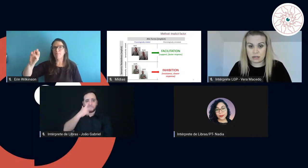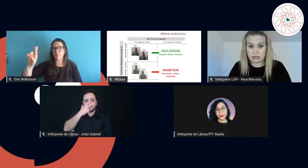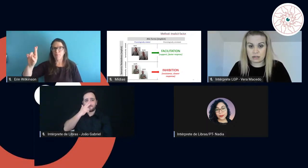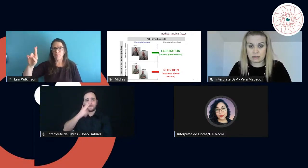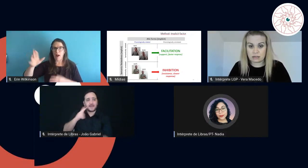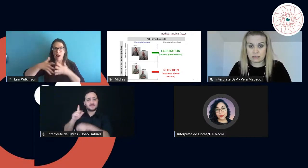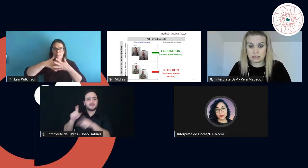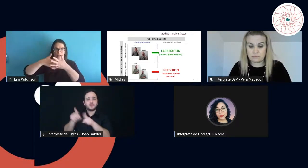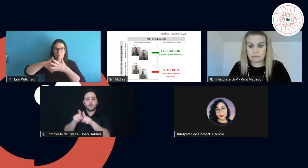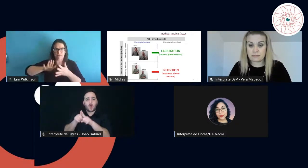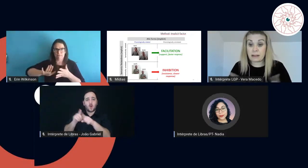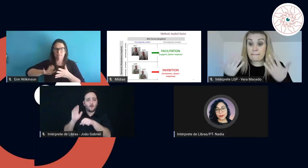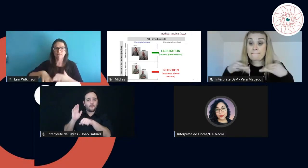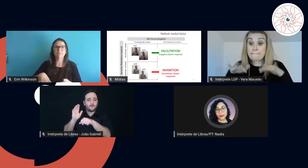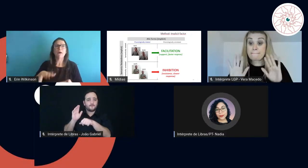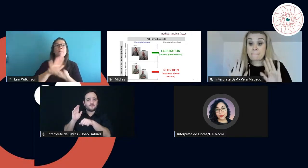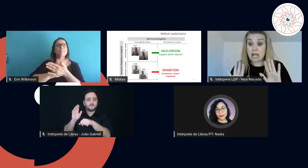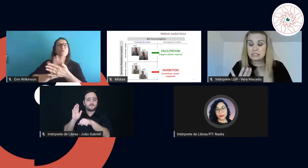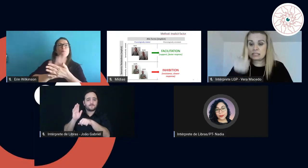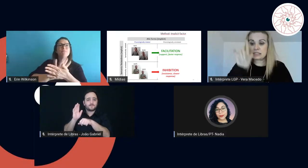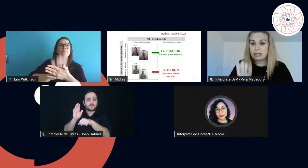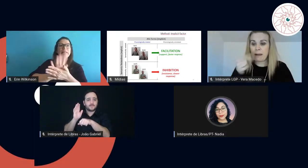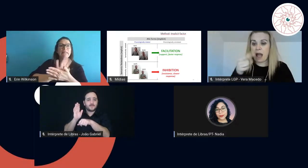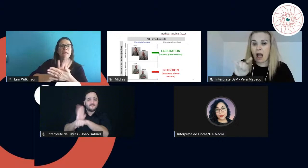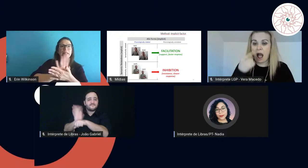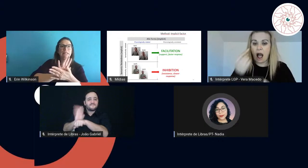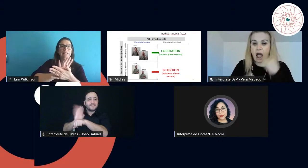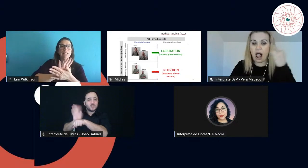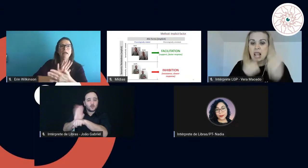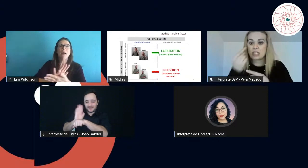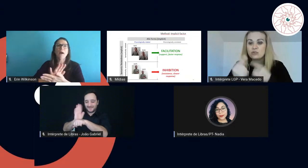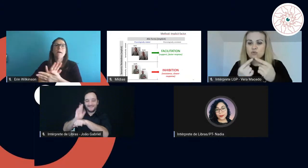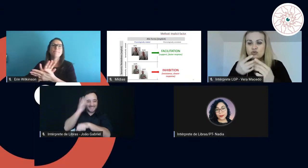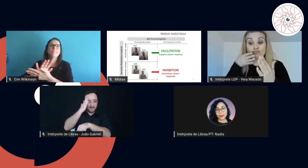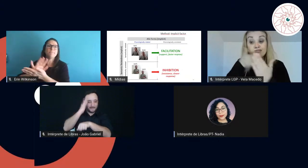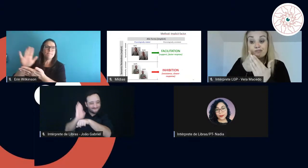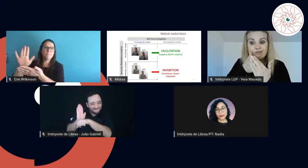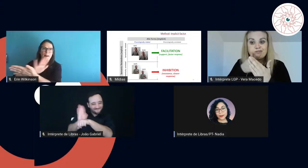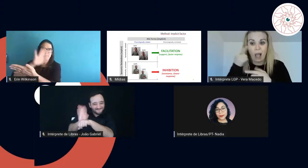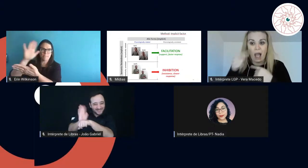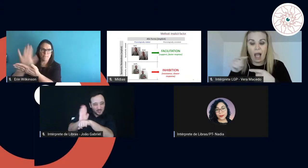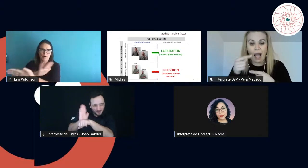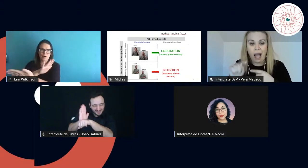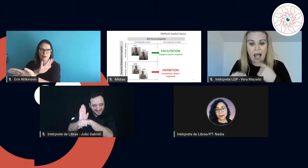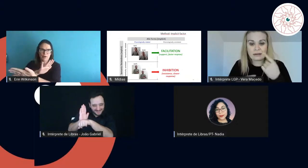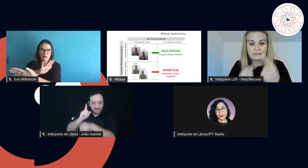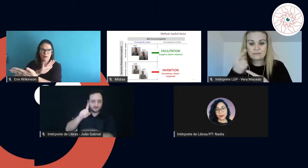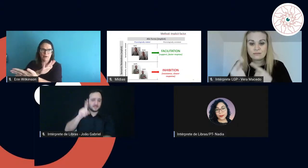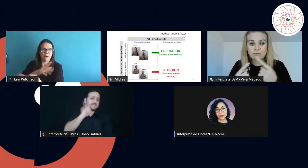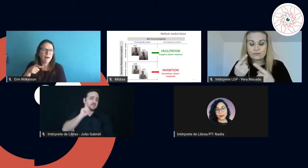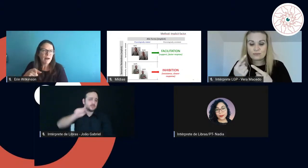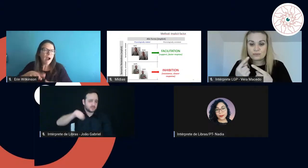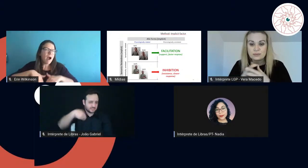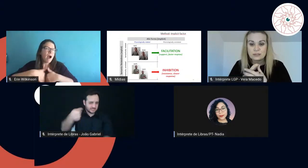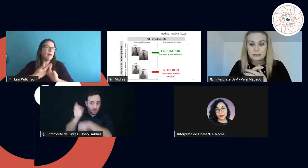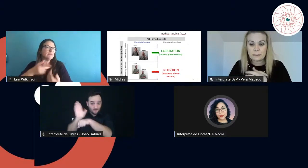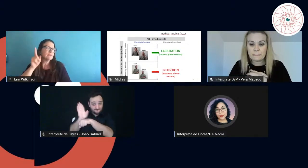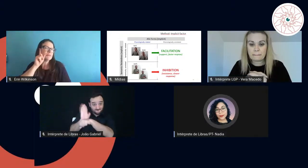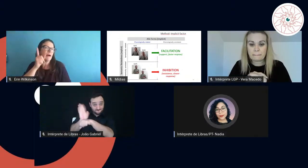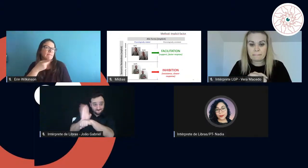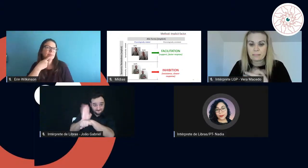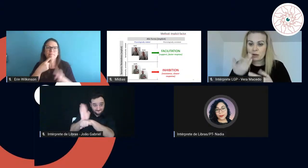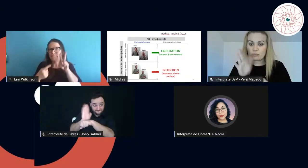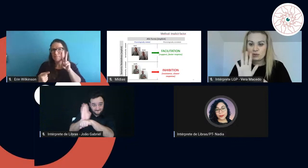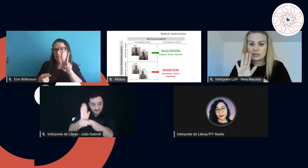diferem, mas ainda a alguns entraves, algumas eh